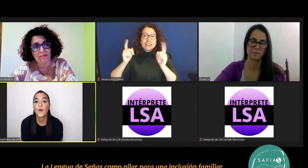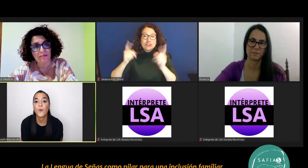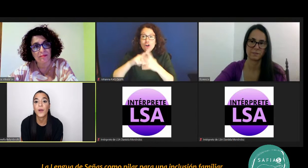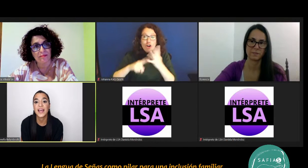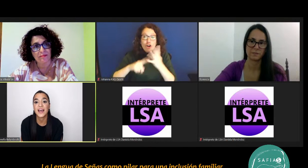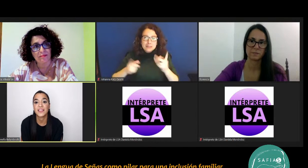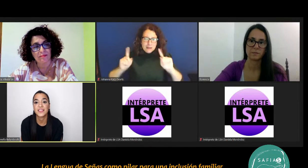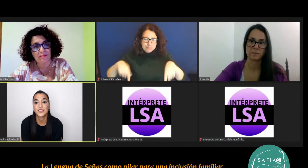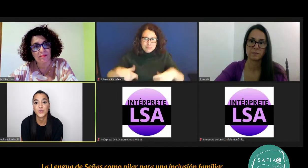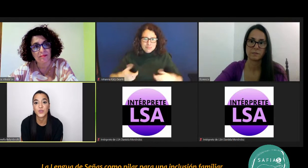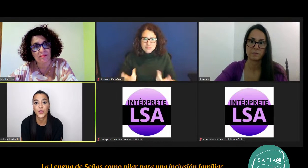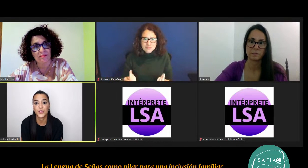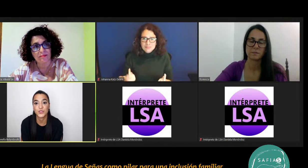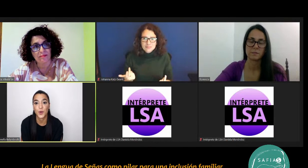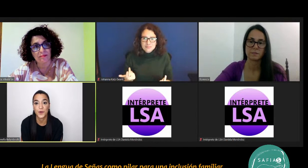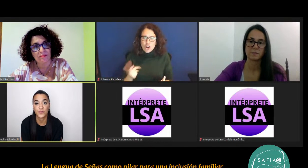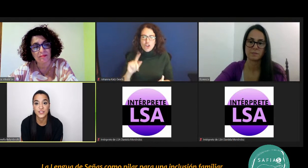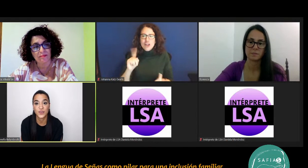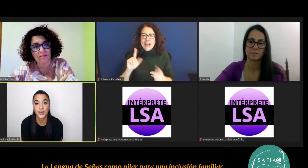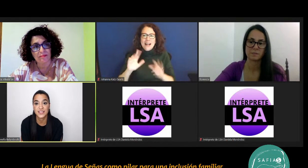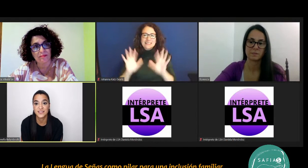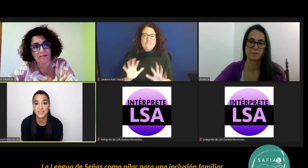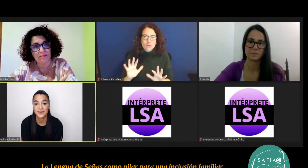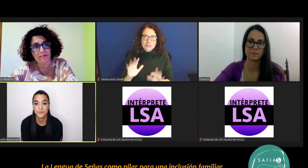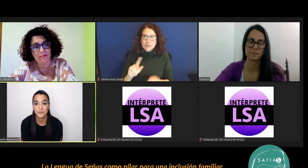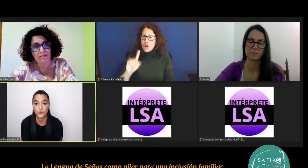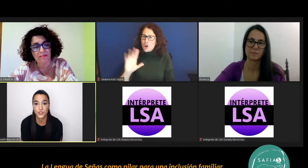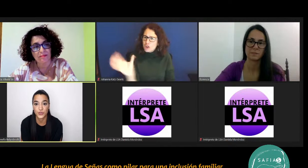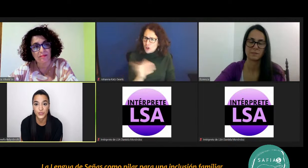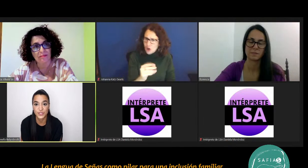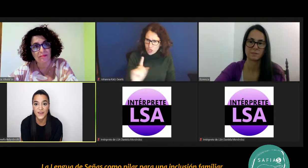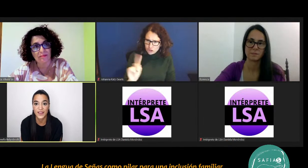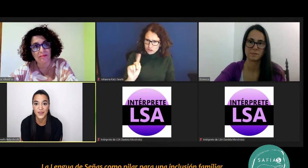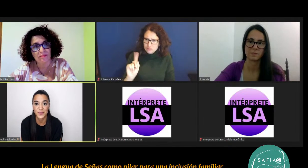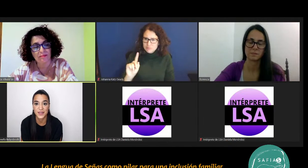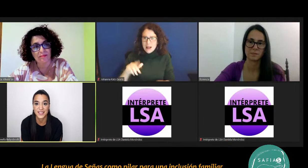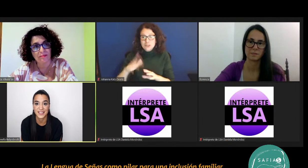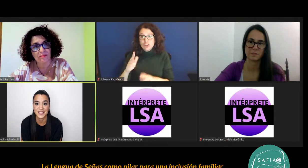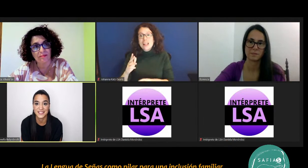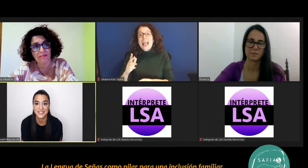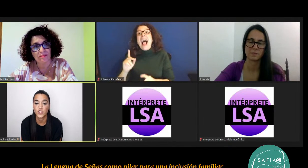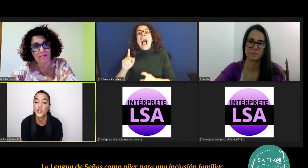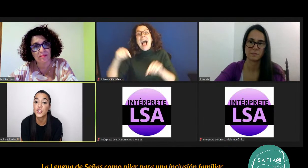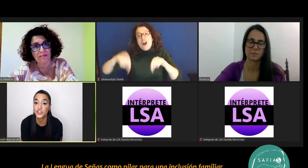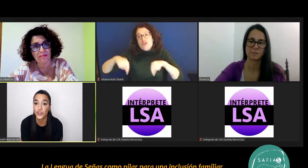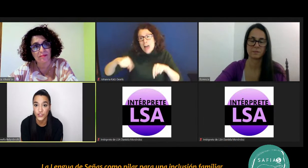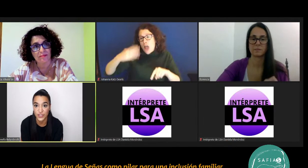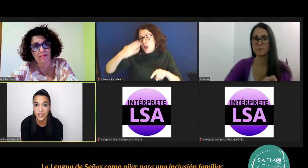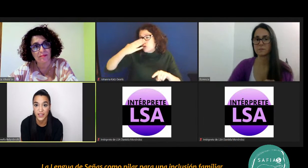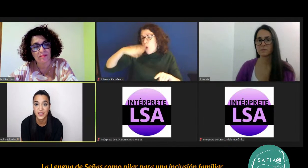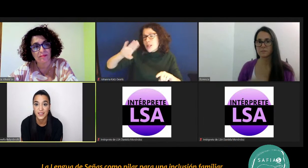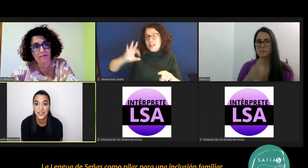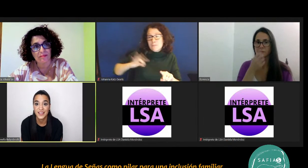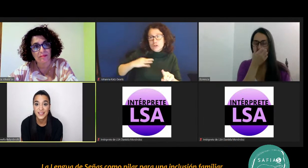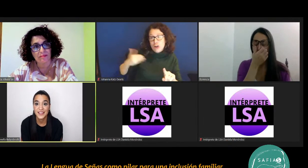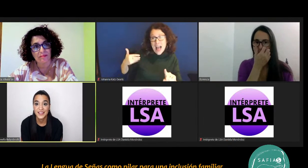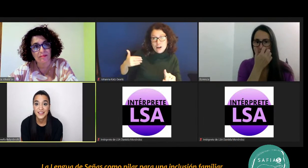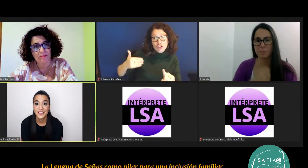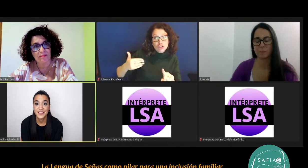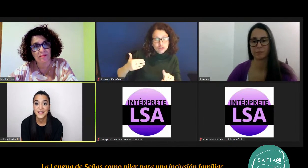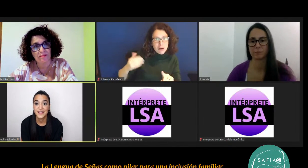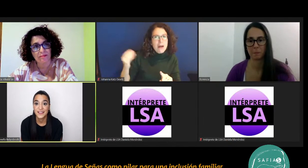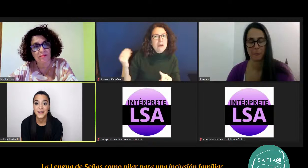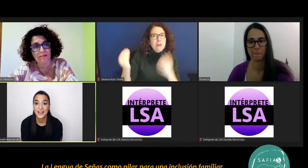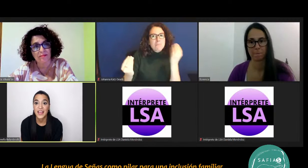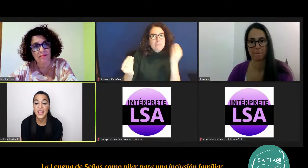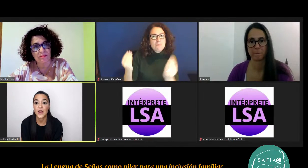En la escuela de sordos, los profesores, muchos no saben lengua de señas. No digo todos, ¿eh?